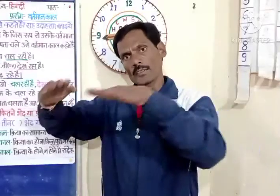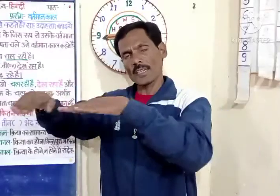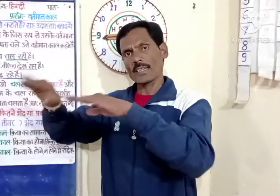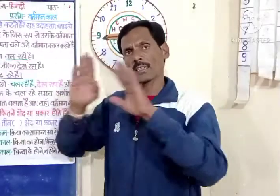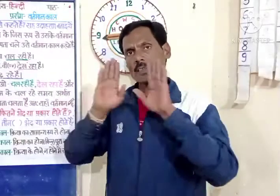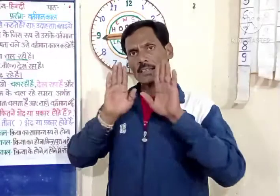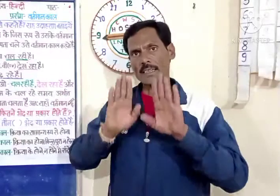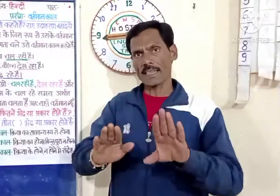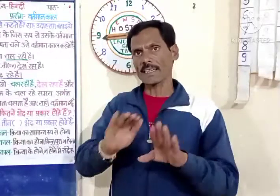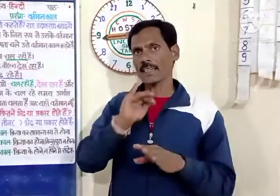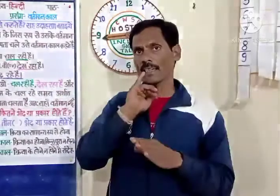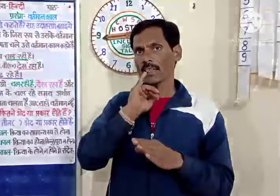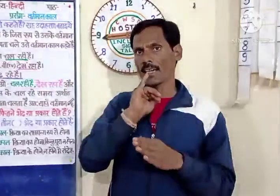चल रही है।